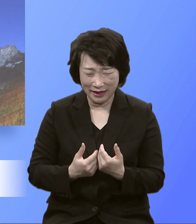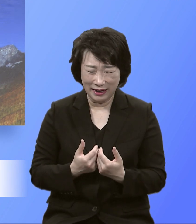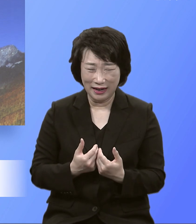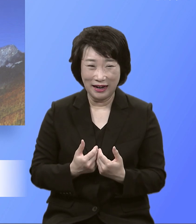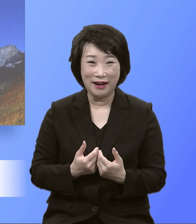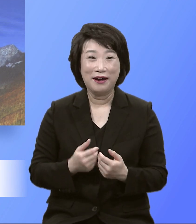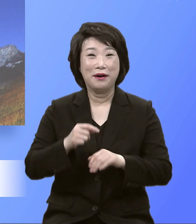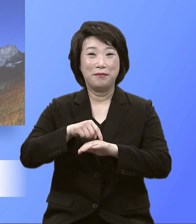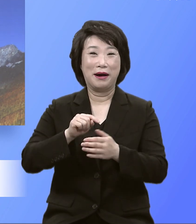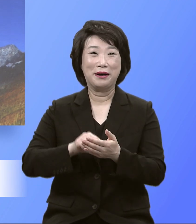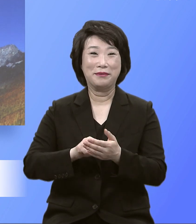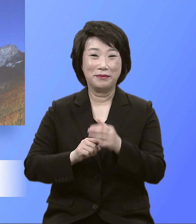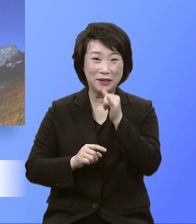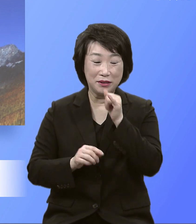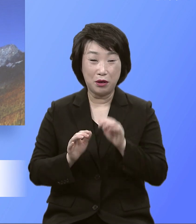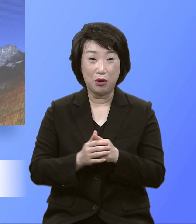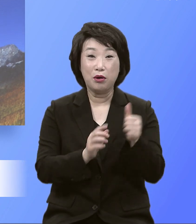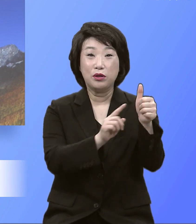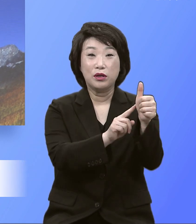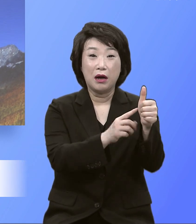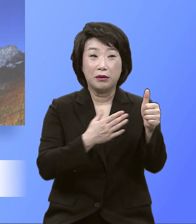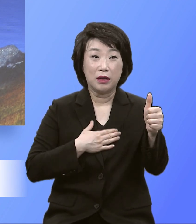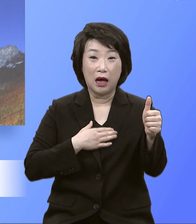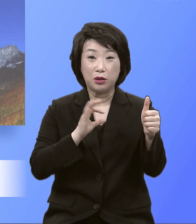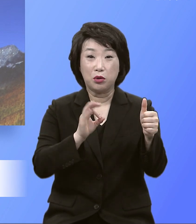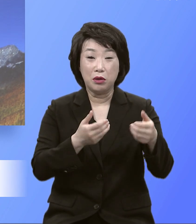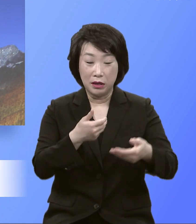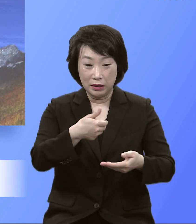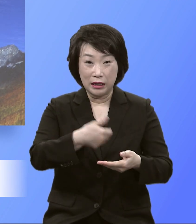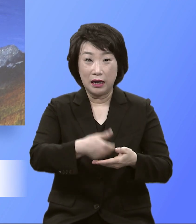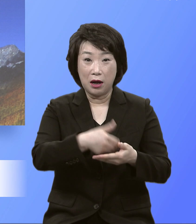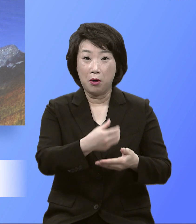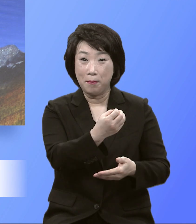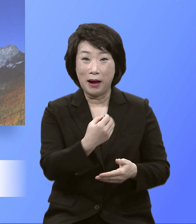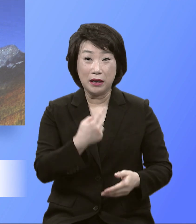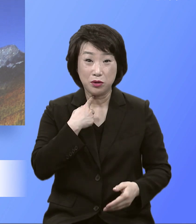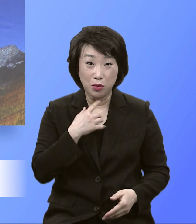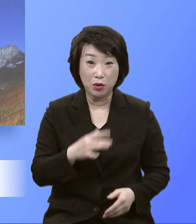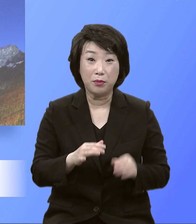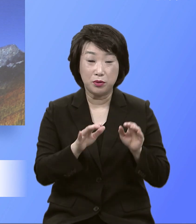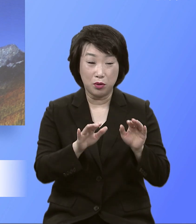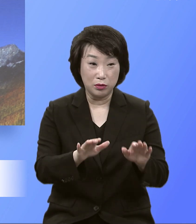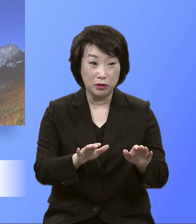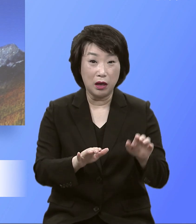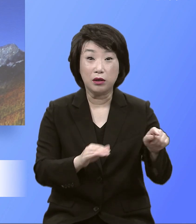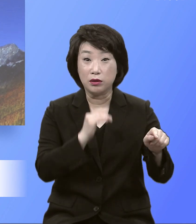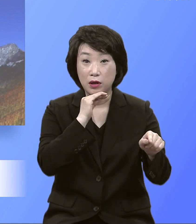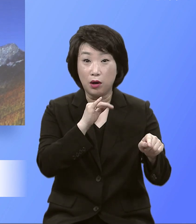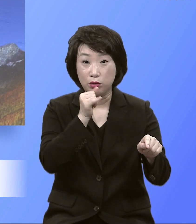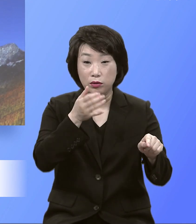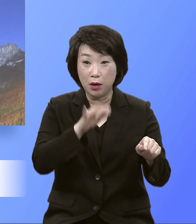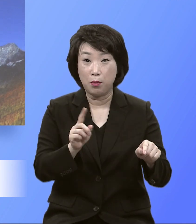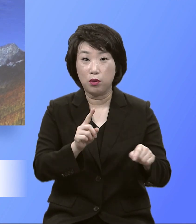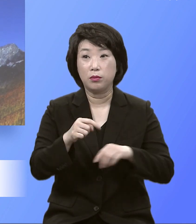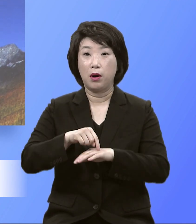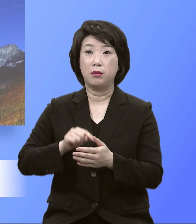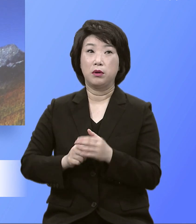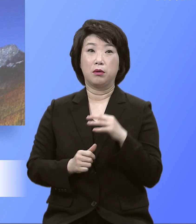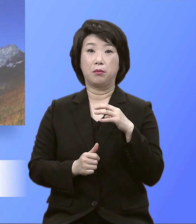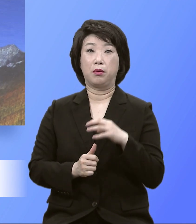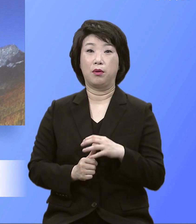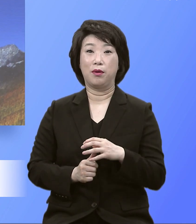라고, 그 사람이 나보고 빚 달라고 한마디 안 해도 뭔가 결박